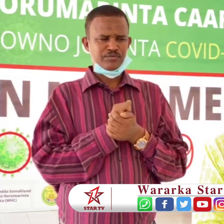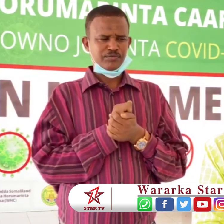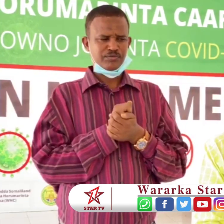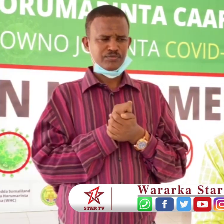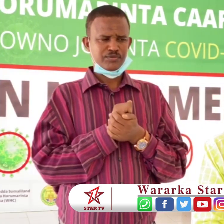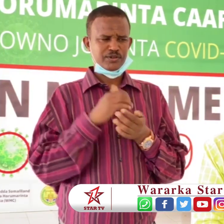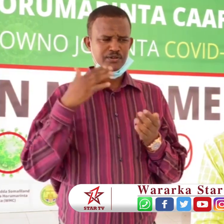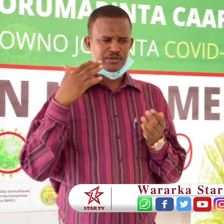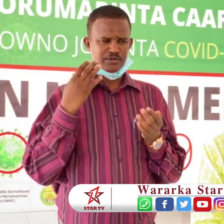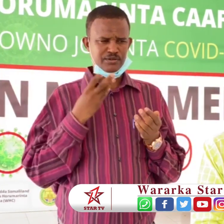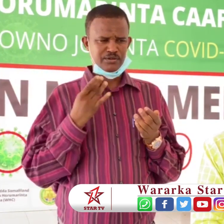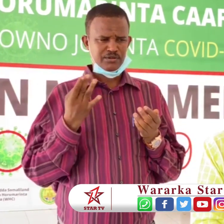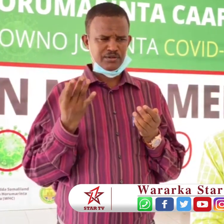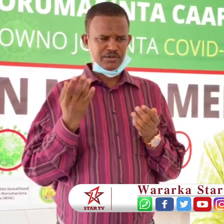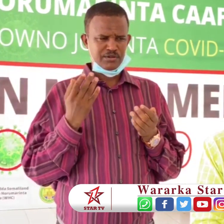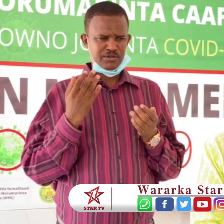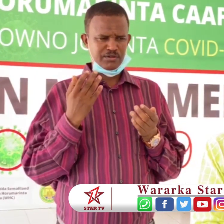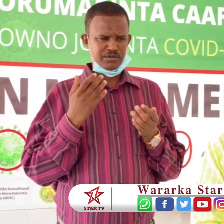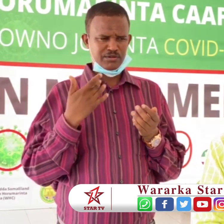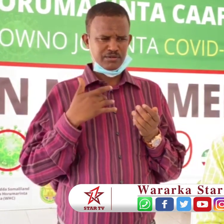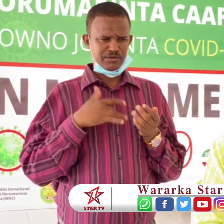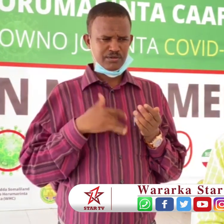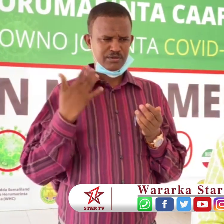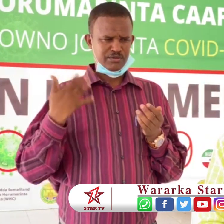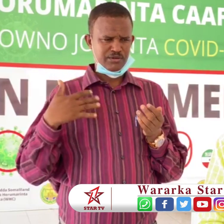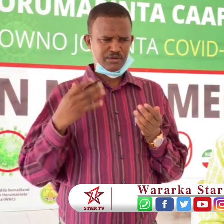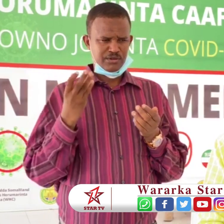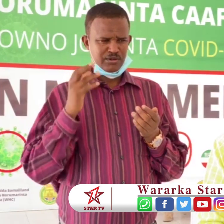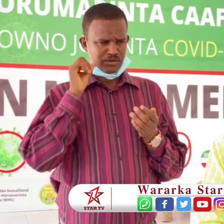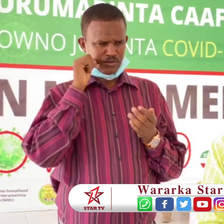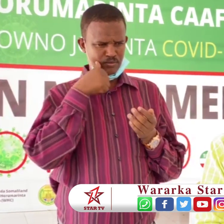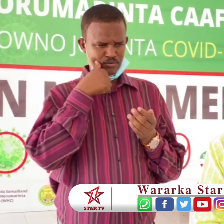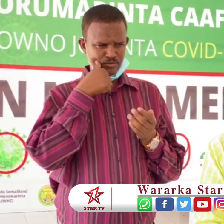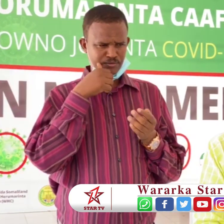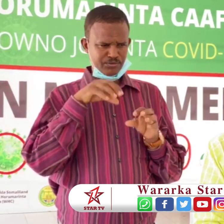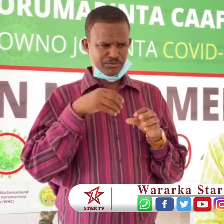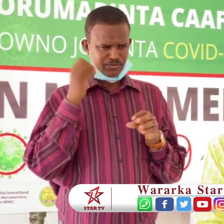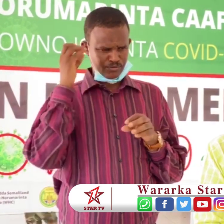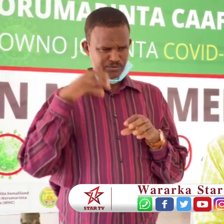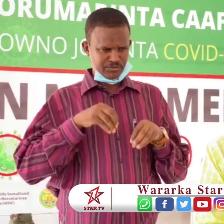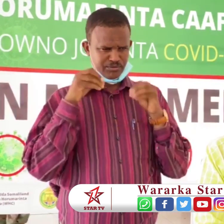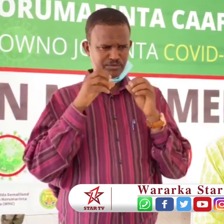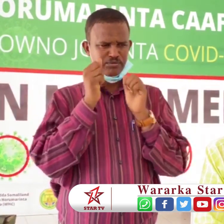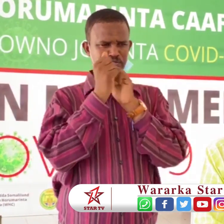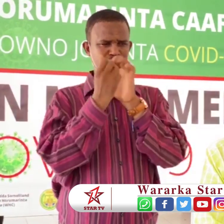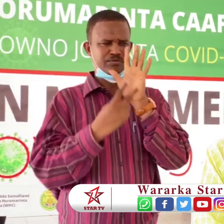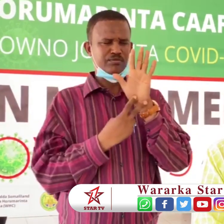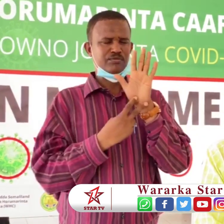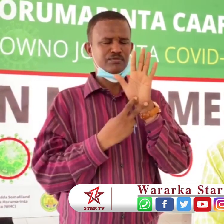tirada dadka cusub ee 24 saacadood ee u dambeeyay cudurka laga helay waa